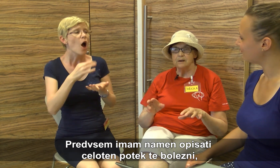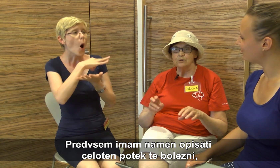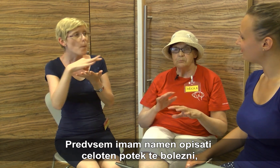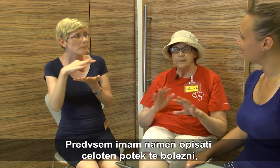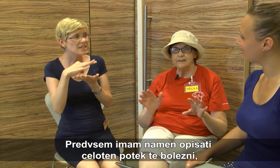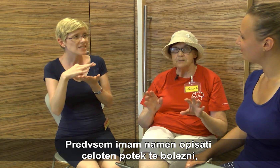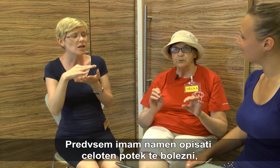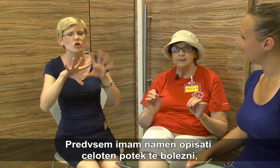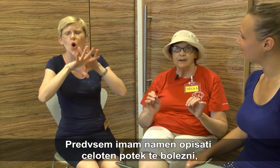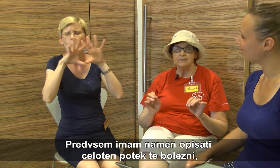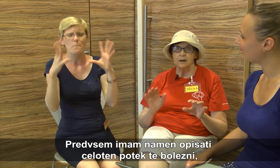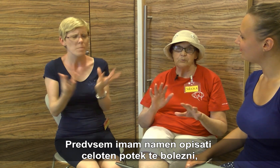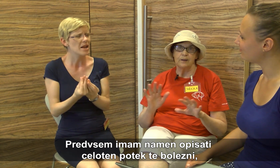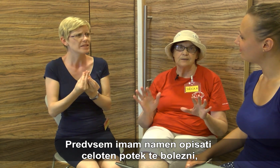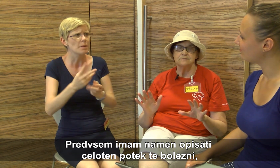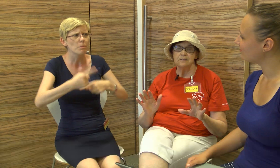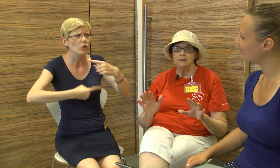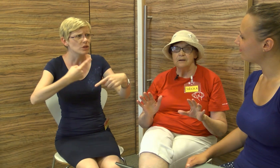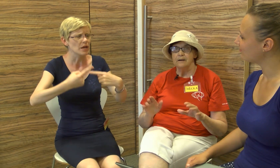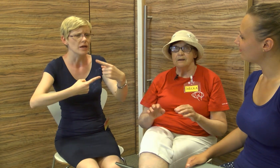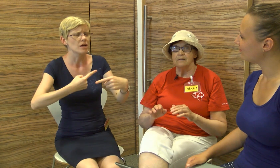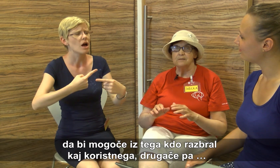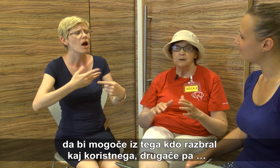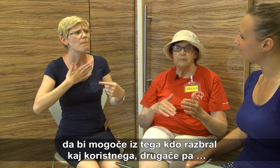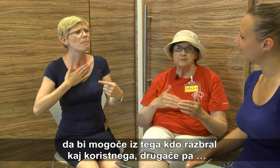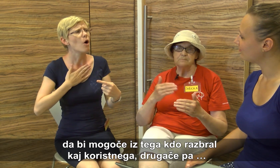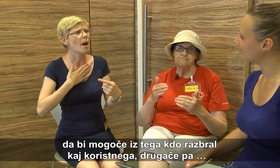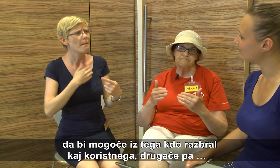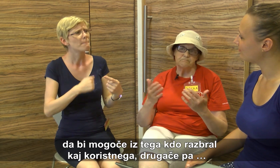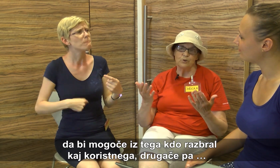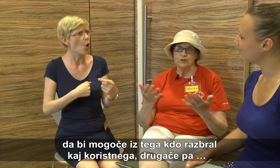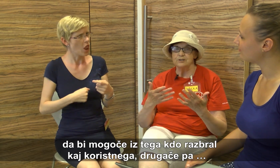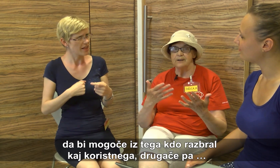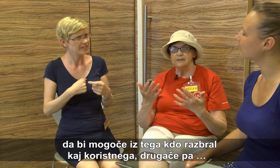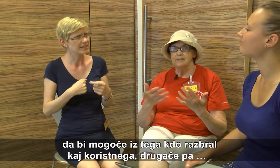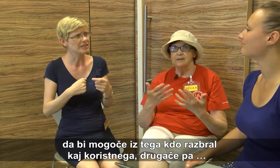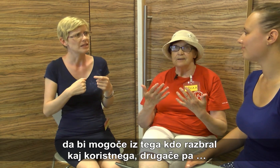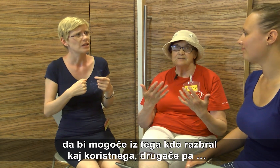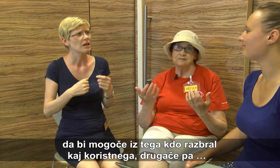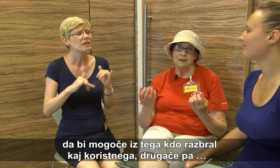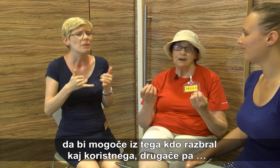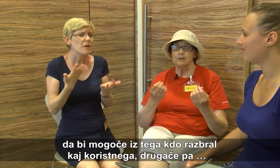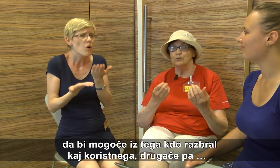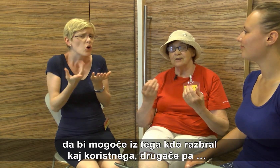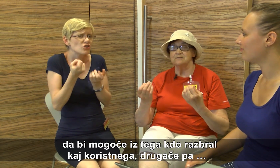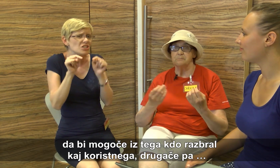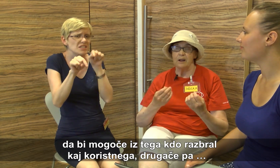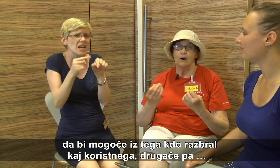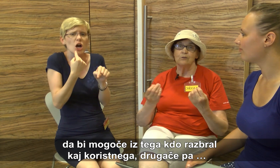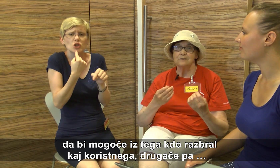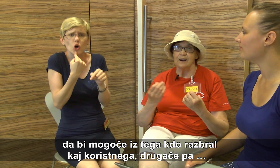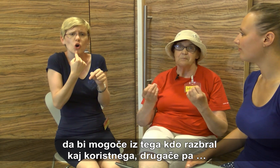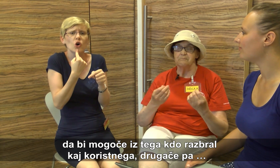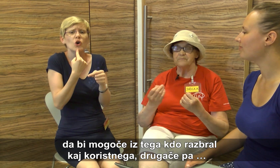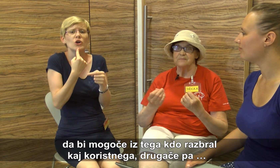upisati kompletni potek te bolezni, da bi bil mogoče iz tega kdo